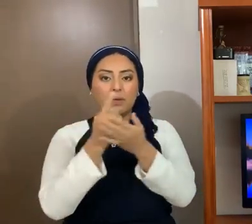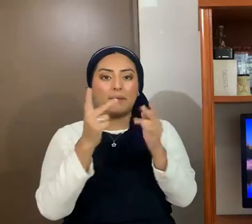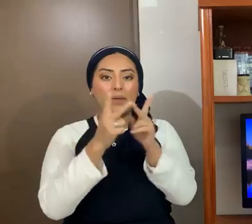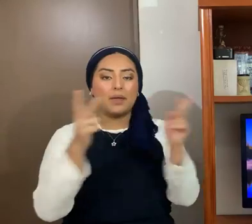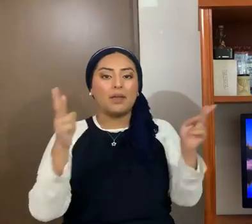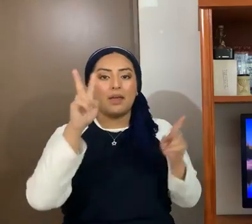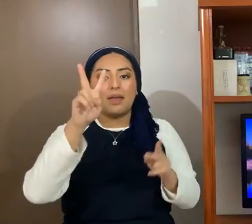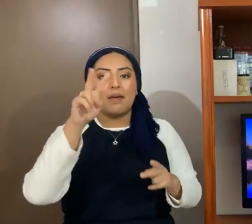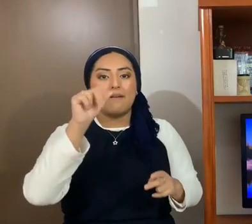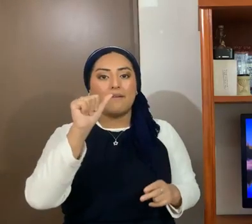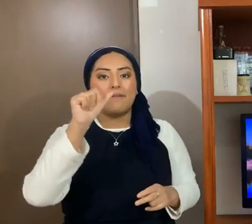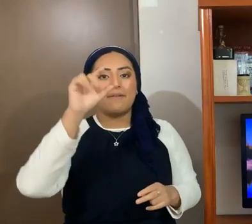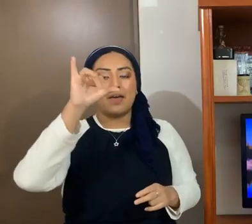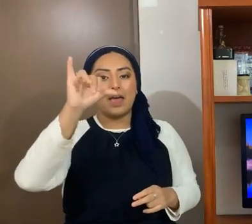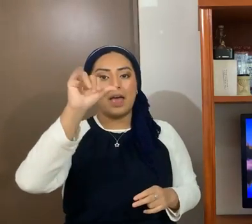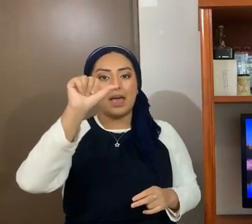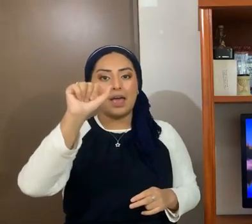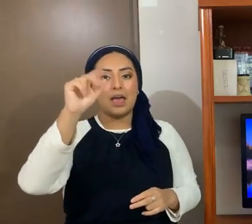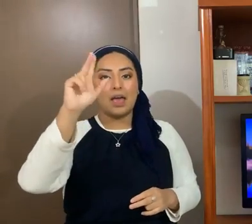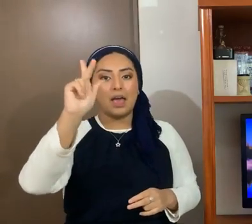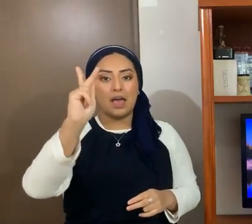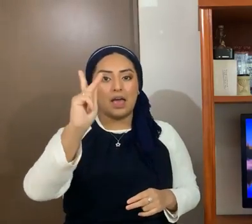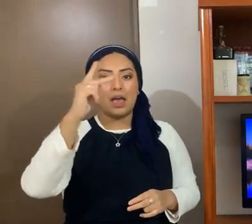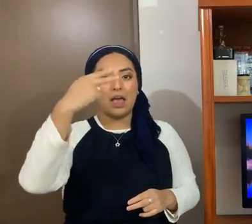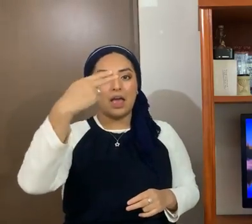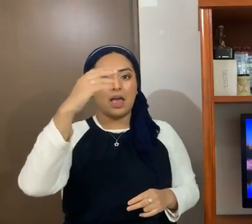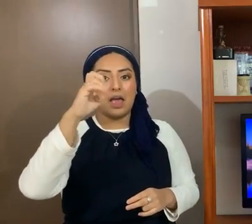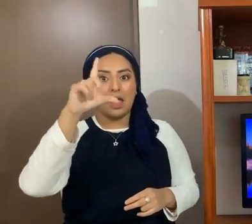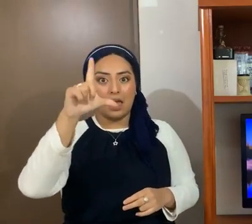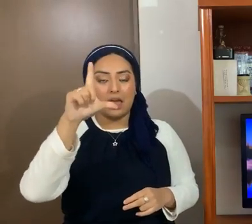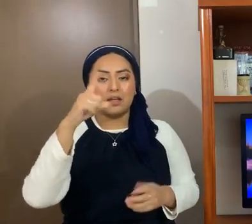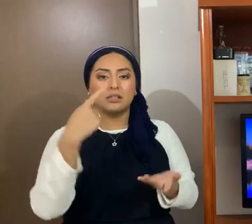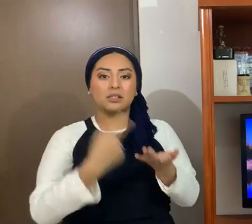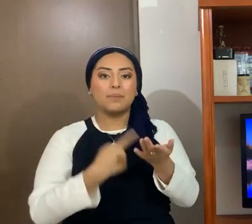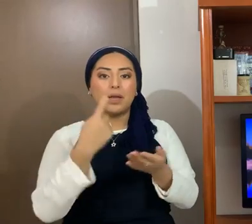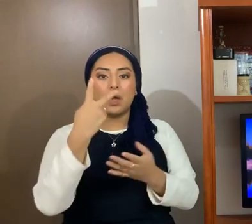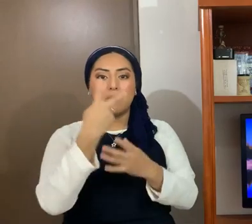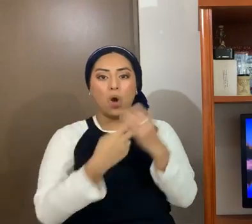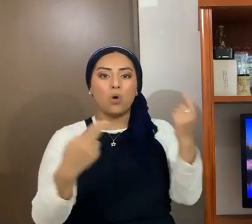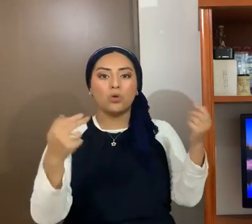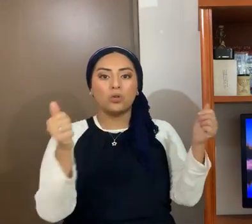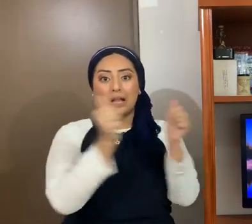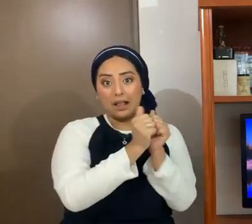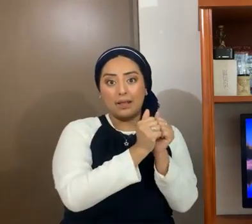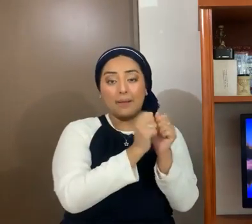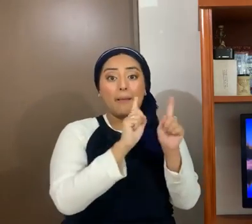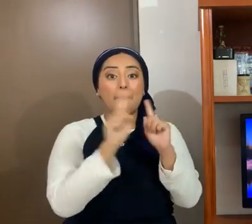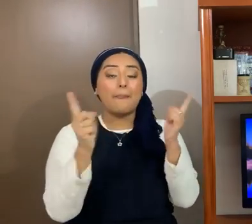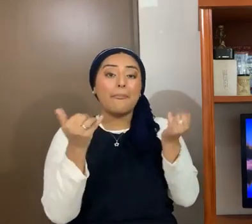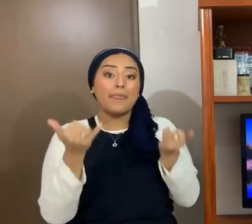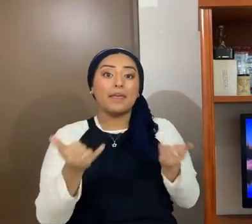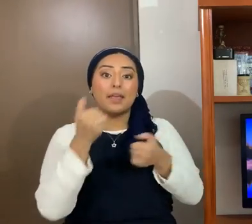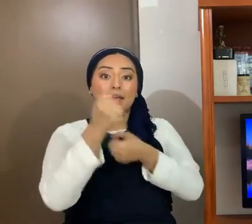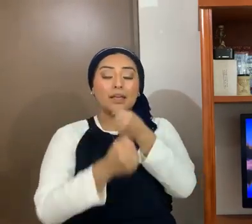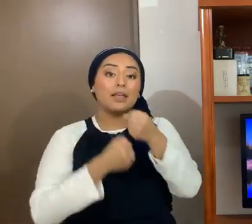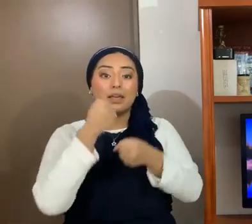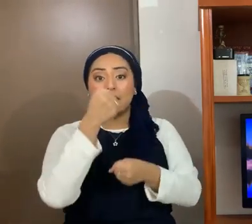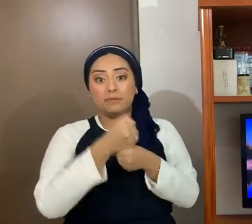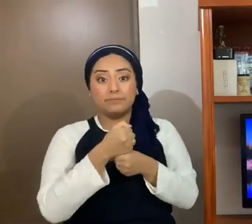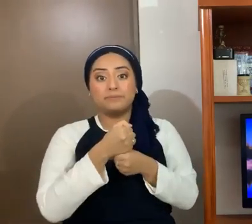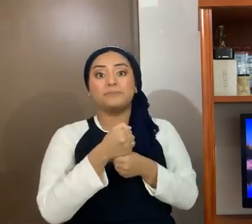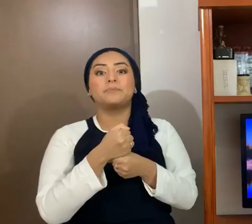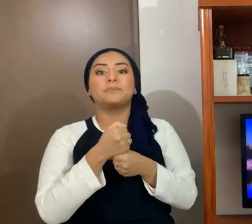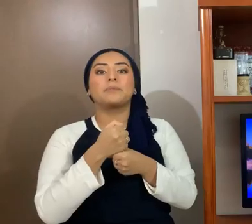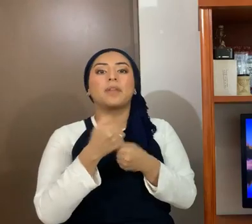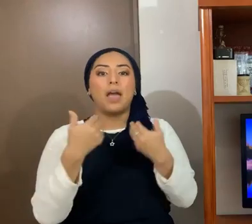Parashá Vayakel. Habitualmente estudiamos las dos juntas, Vayakel y Pekudei, pero en este año, en este